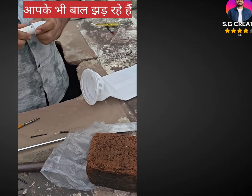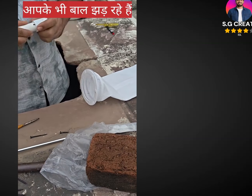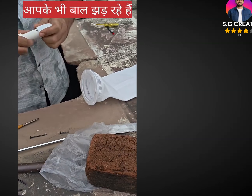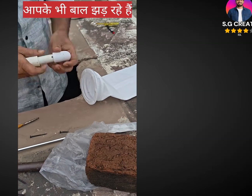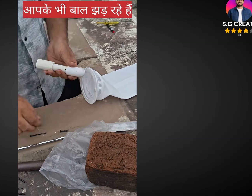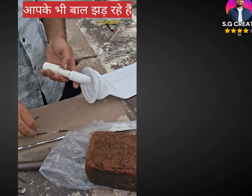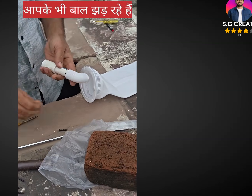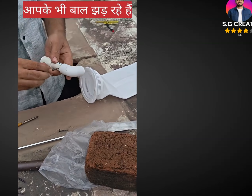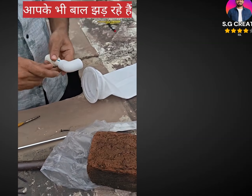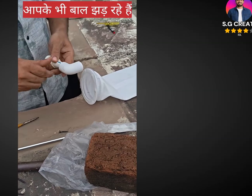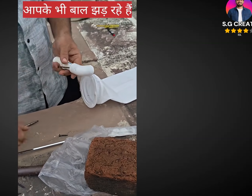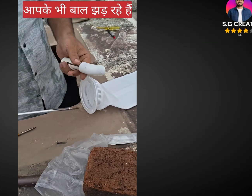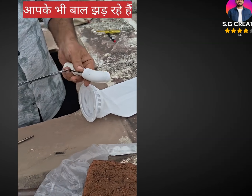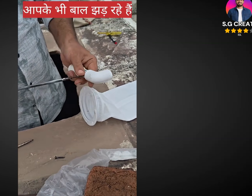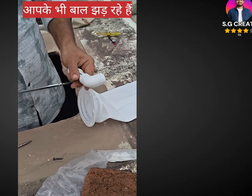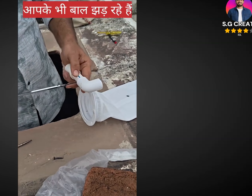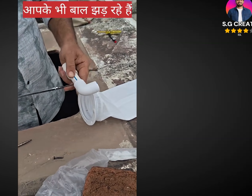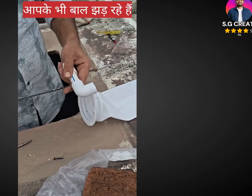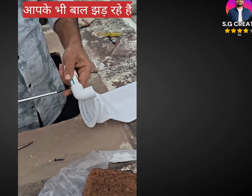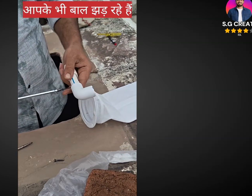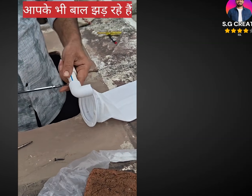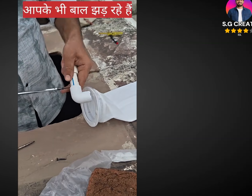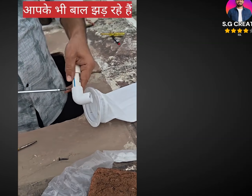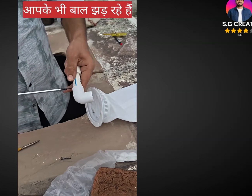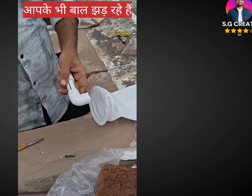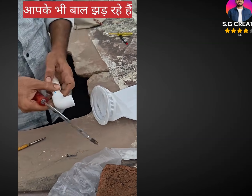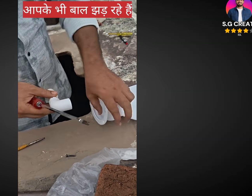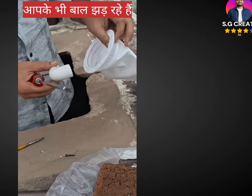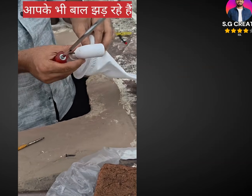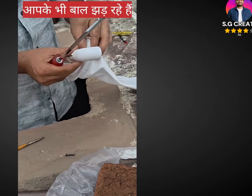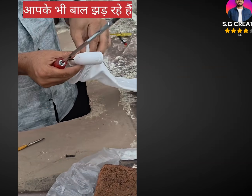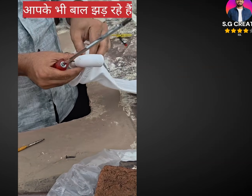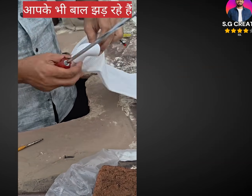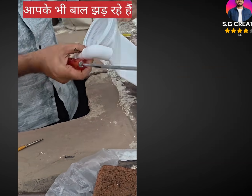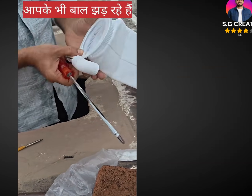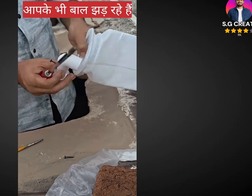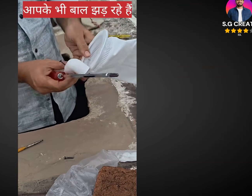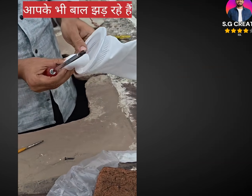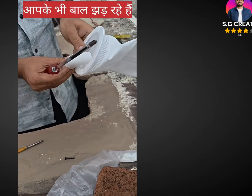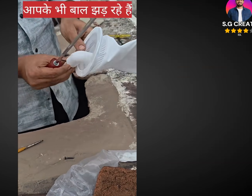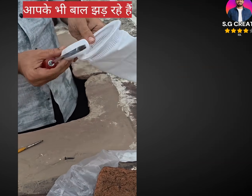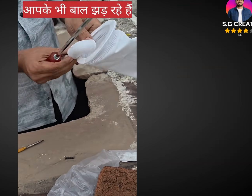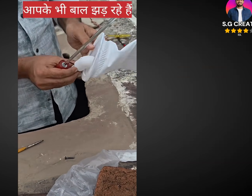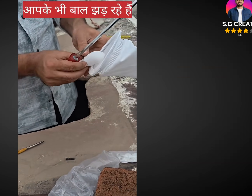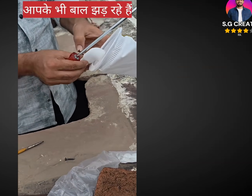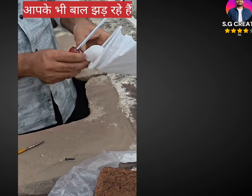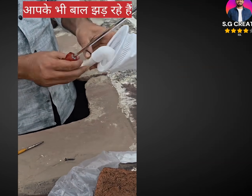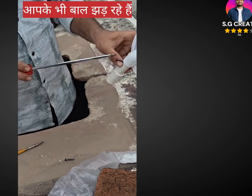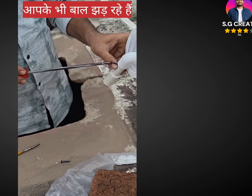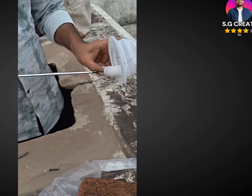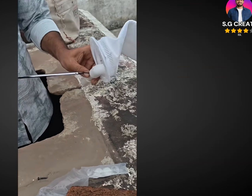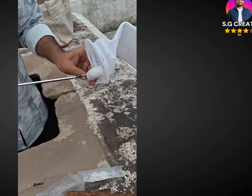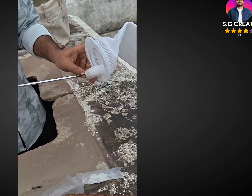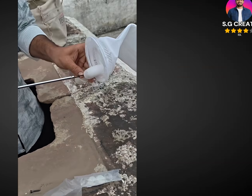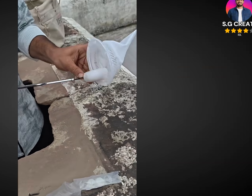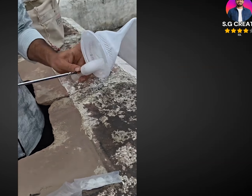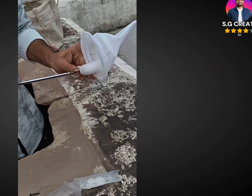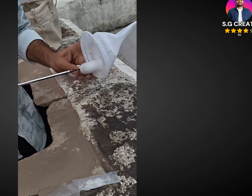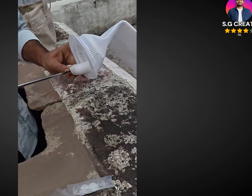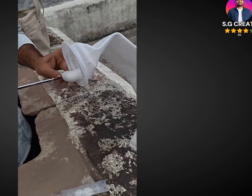भैया ecosystem आप or a हमारे यहाँ plumbing पर भी ये necessity for फिल्टर a लगा home, दीजिए। और फिर मैं उनके managing वहाँ dissolved गया और ये organics फिल्टर मैंने effectively requires व्यवस्थित the प्रॉपर precise तरीके से chemical लगा दिया filtration और methods you मैंने उनको outlined.